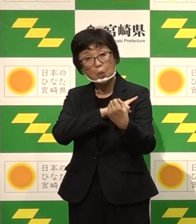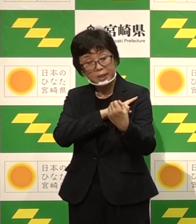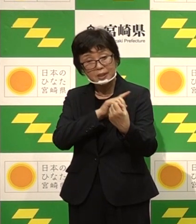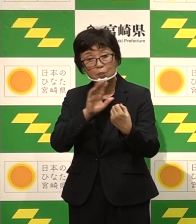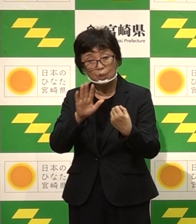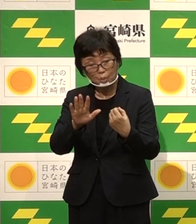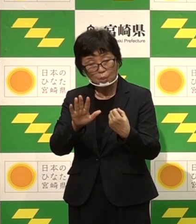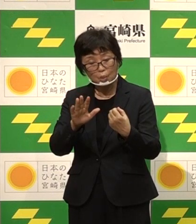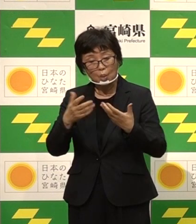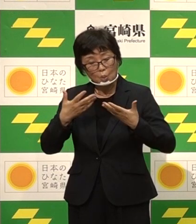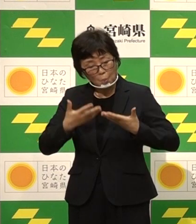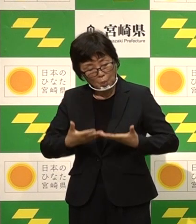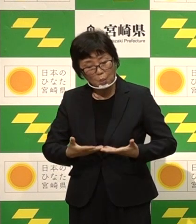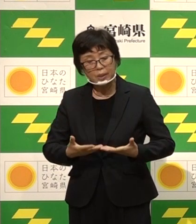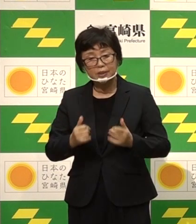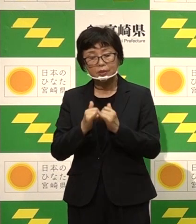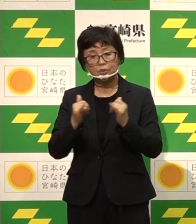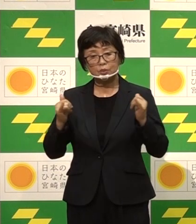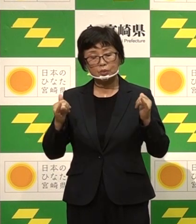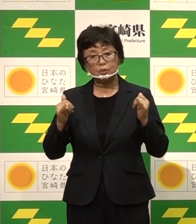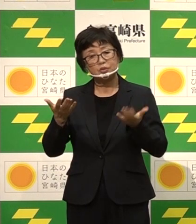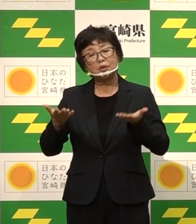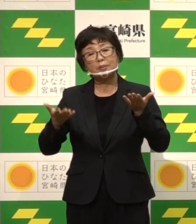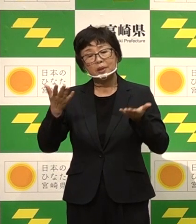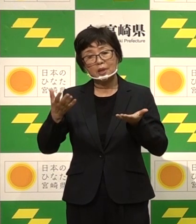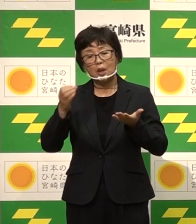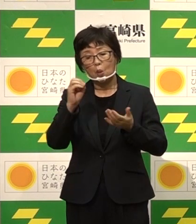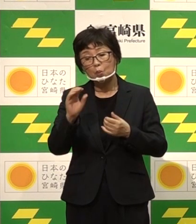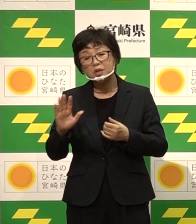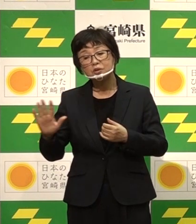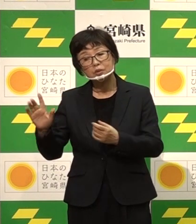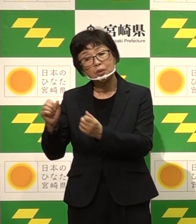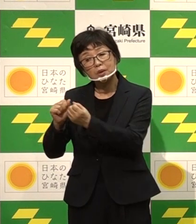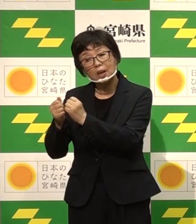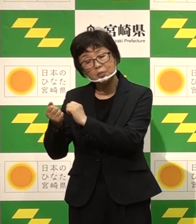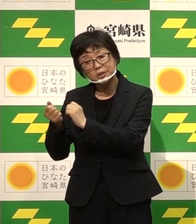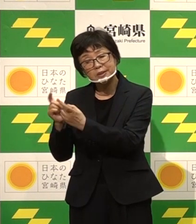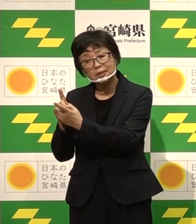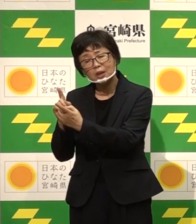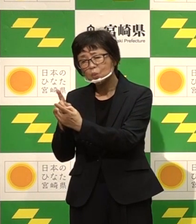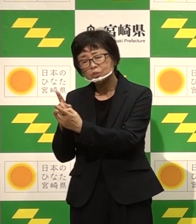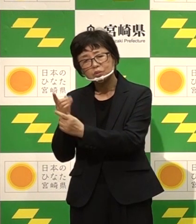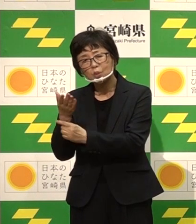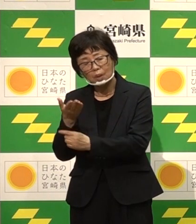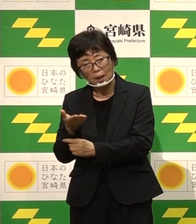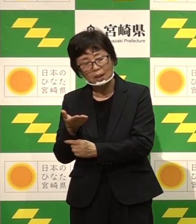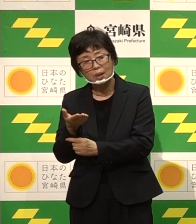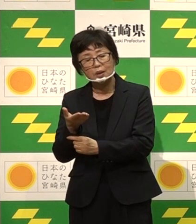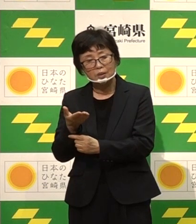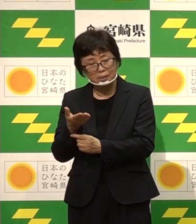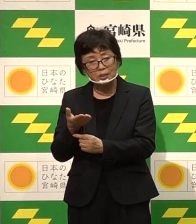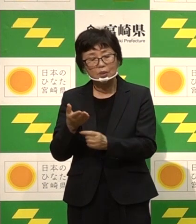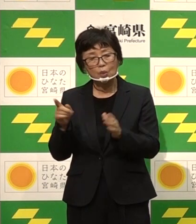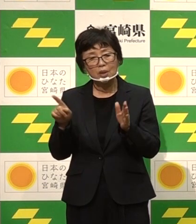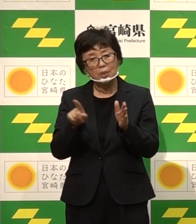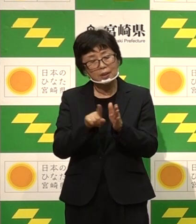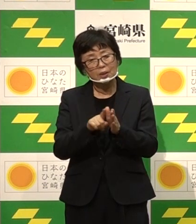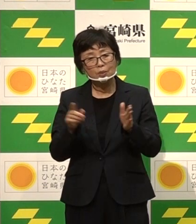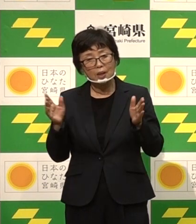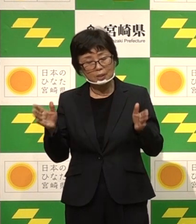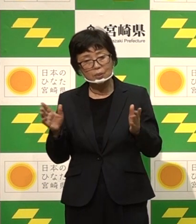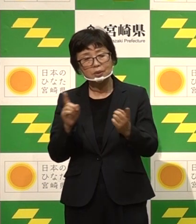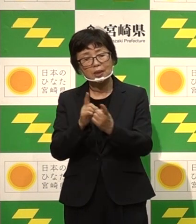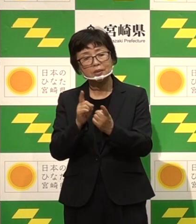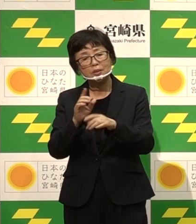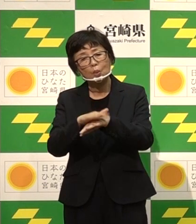の重症化の度合いはそこまではないというこのオミクロン株にどう対処していくのかというのは機械的にこれまでの対策を当て